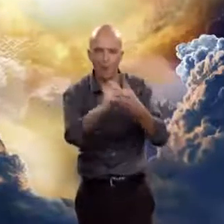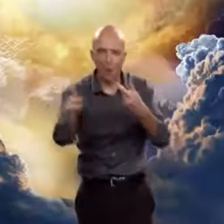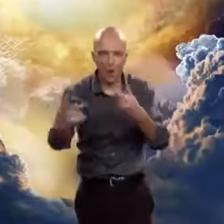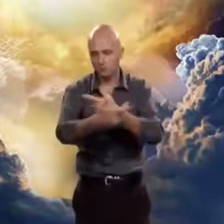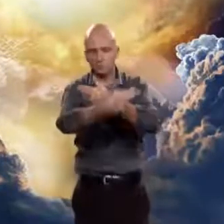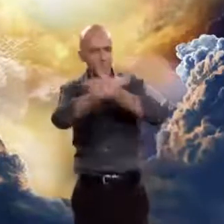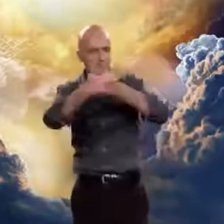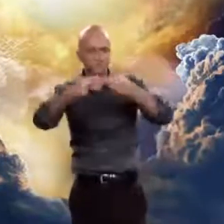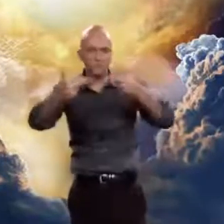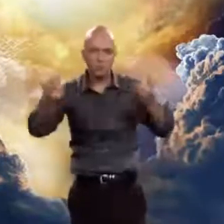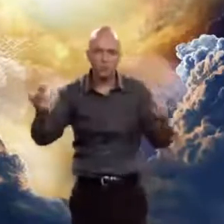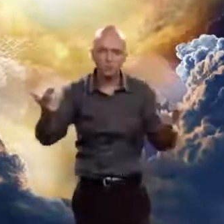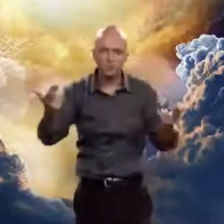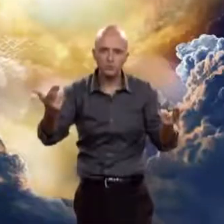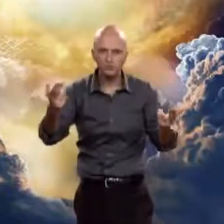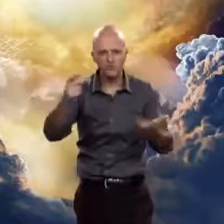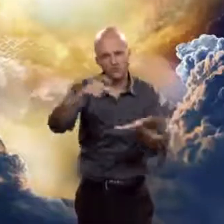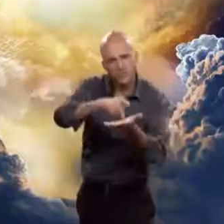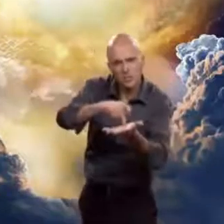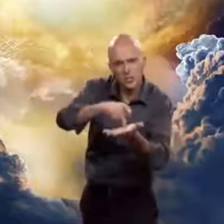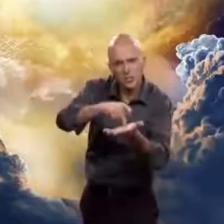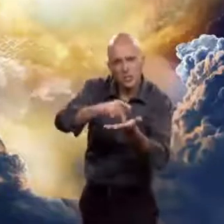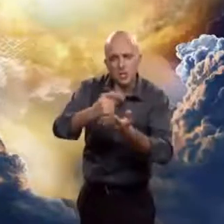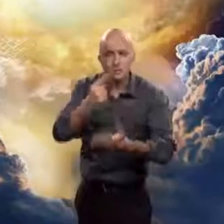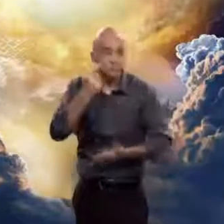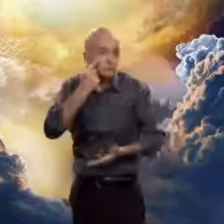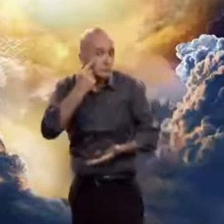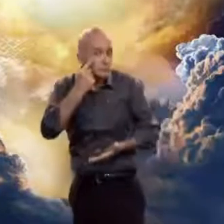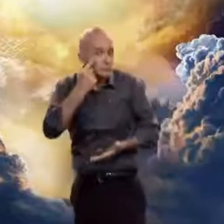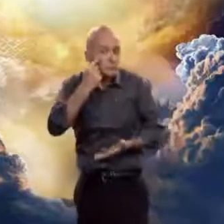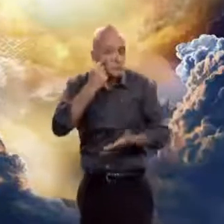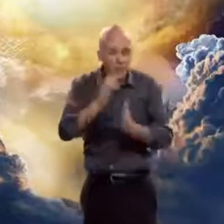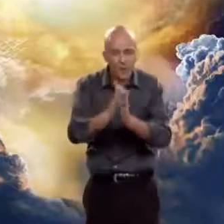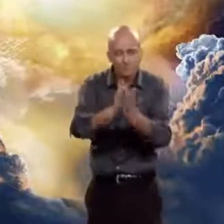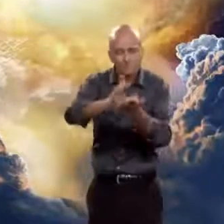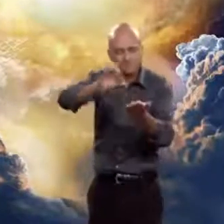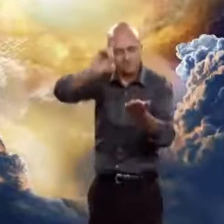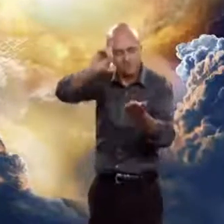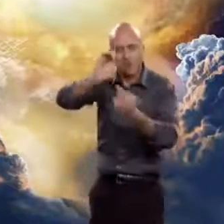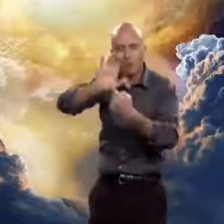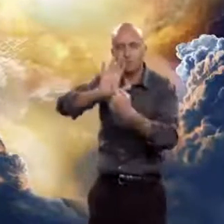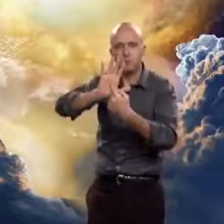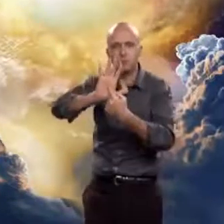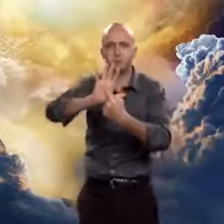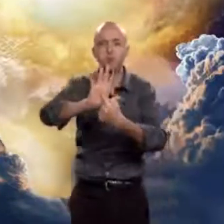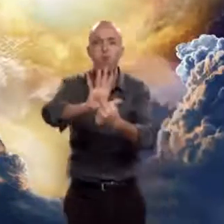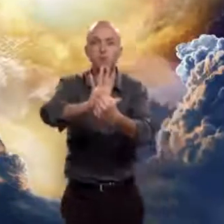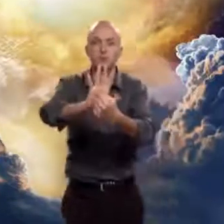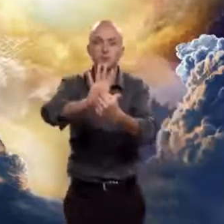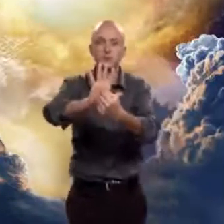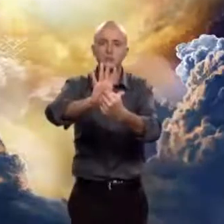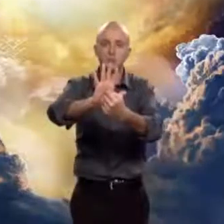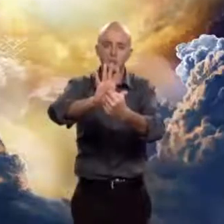próprias convicções sobre o correto. Muitos afirmam que não importa o que alguém creia, se sua vida for